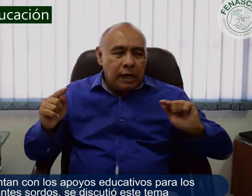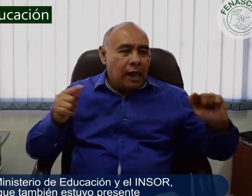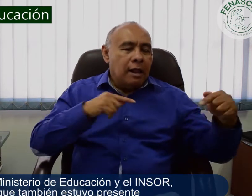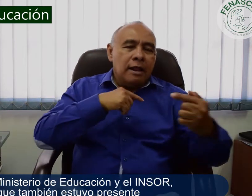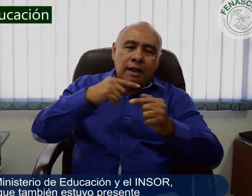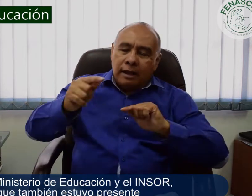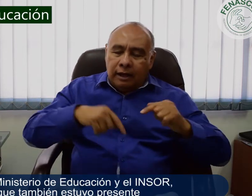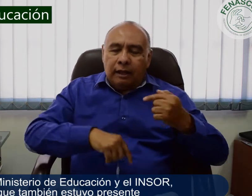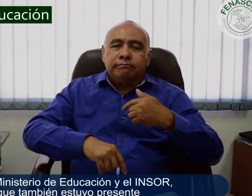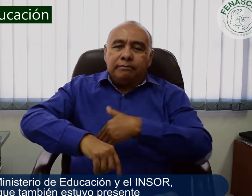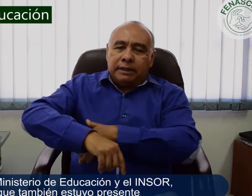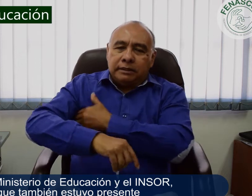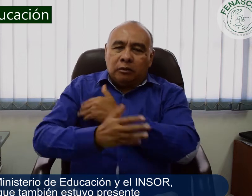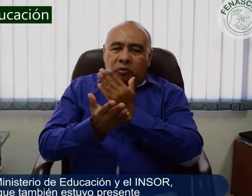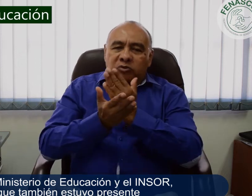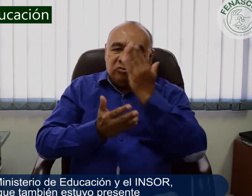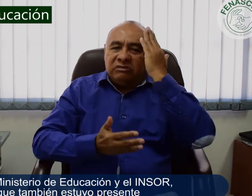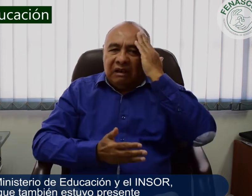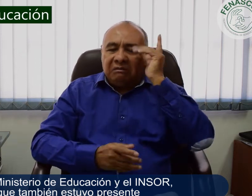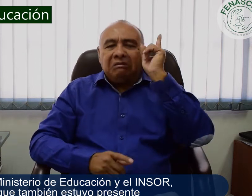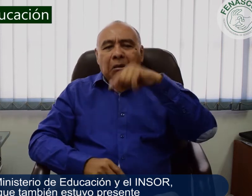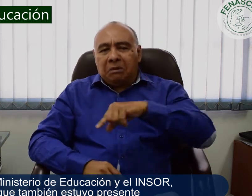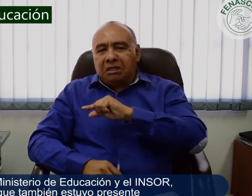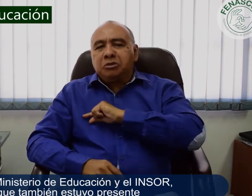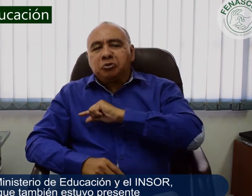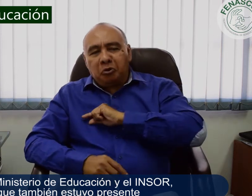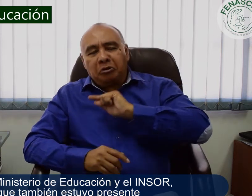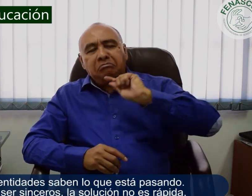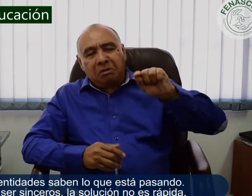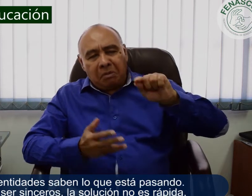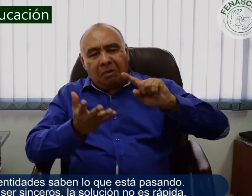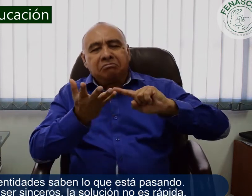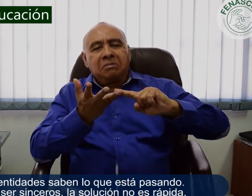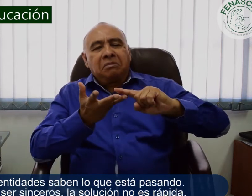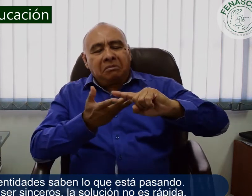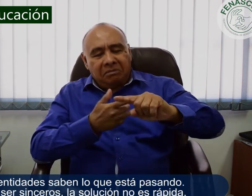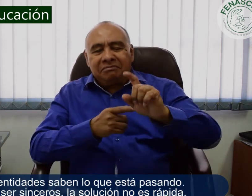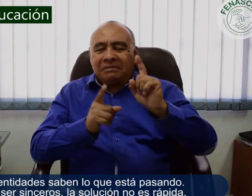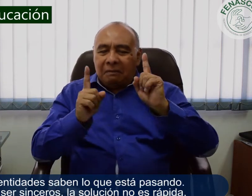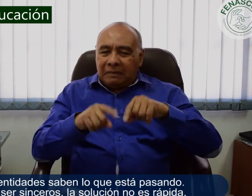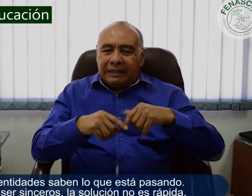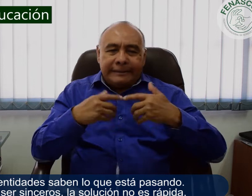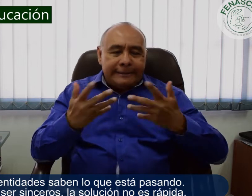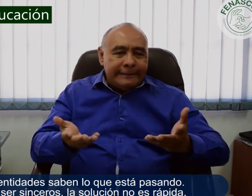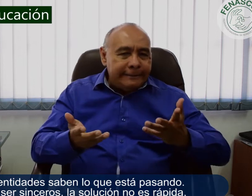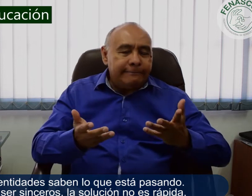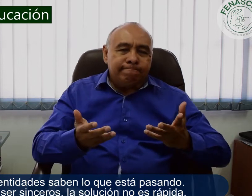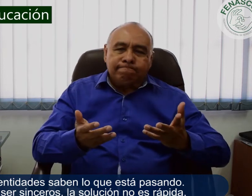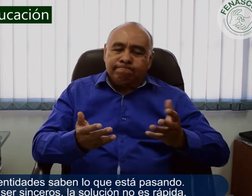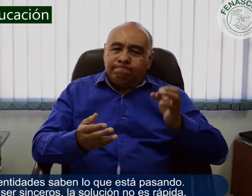Se discutió este tema con el Ministerio de Educación y el INSOR que también estuvo presente. ambas entidades saben lo que está pasando. Debemos ser